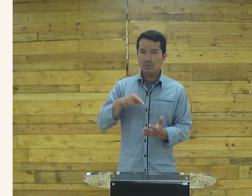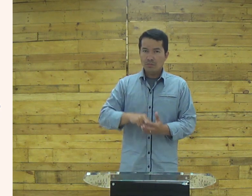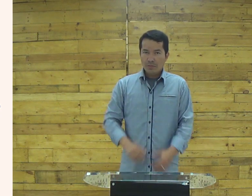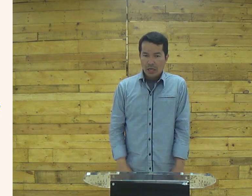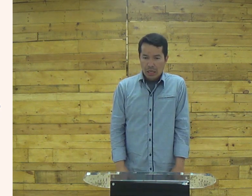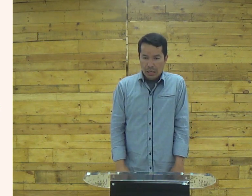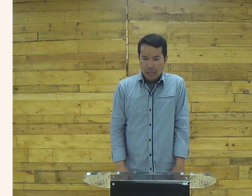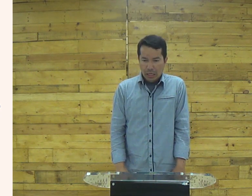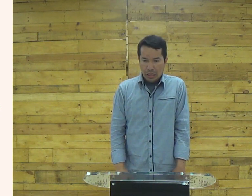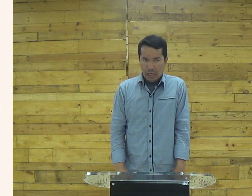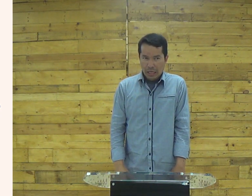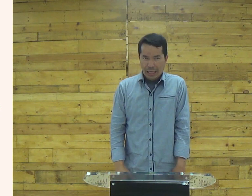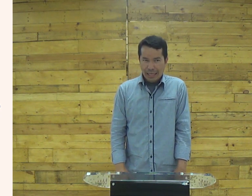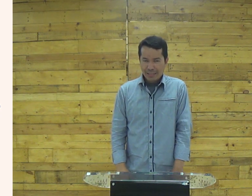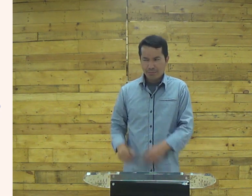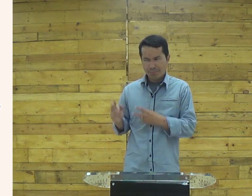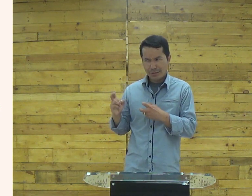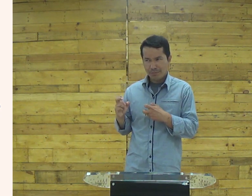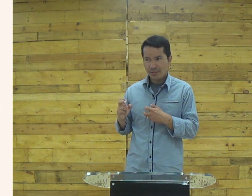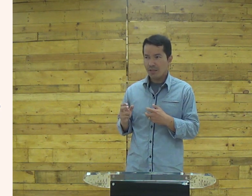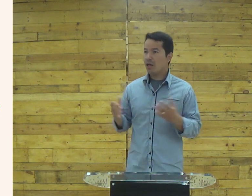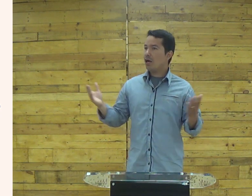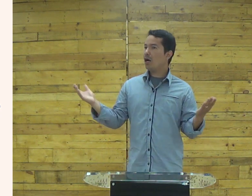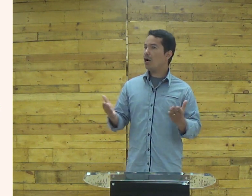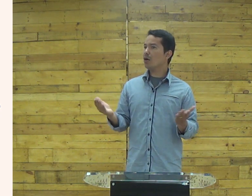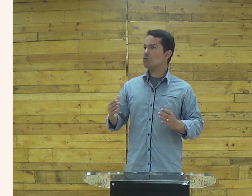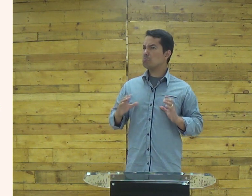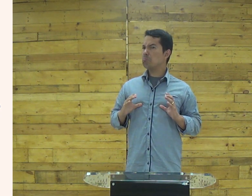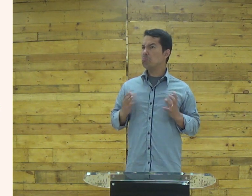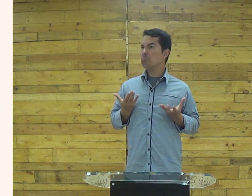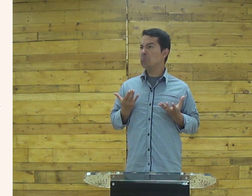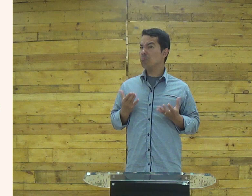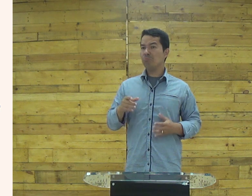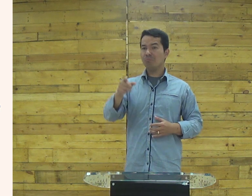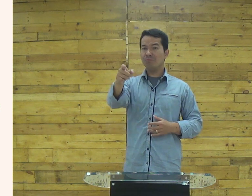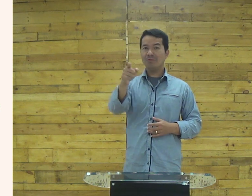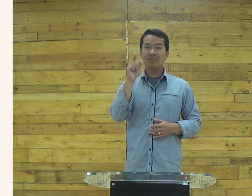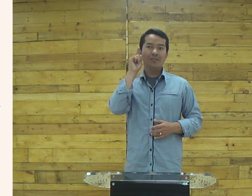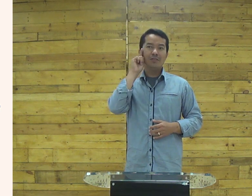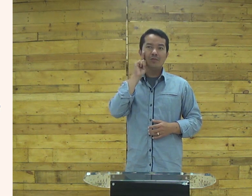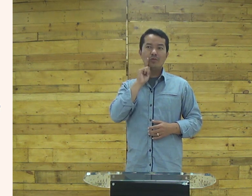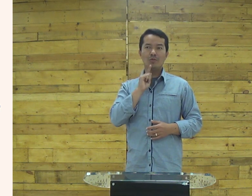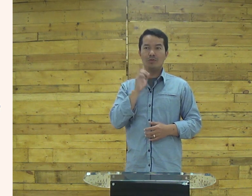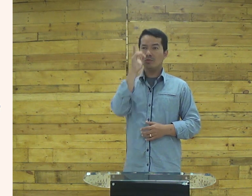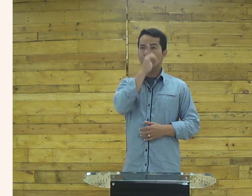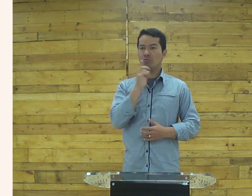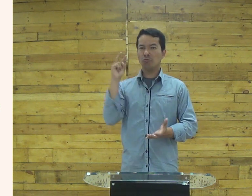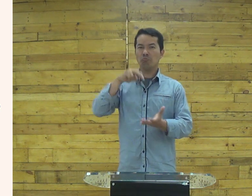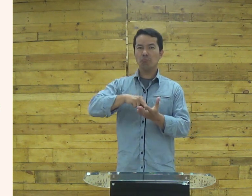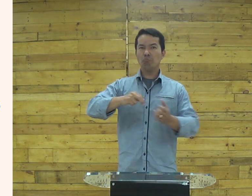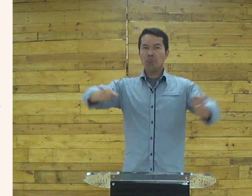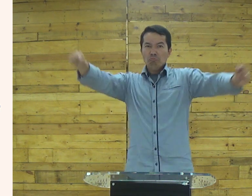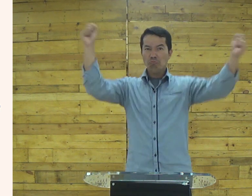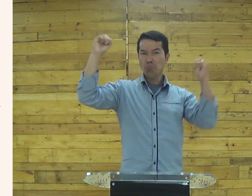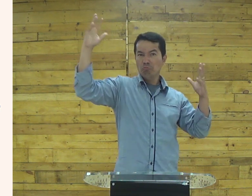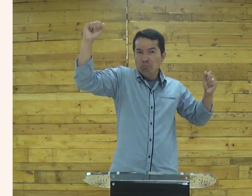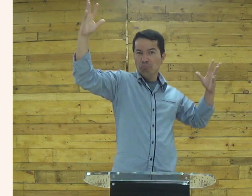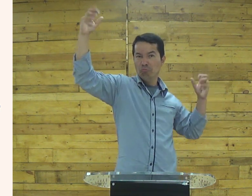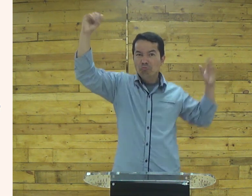de intérprete. Só por medo. E hoje, eles criaram coragem. E o Gilson, no